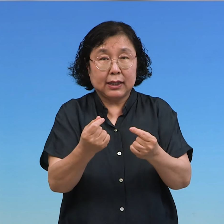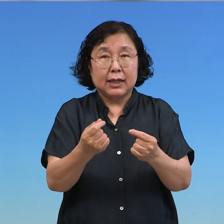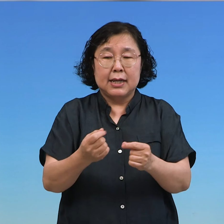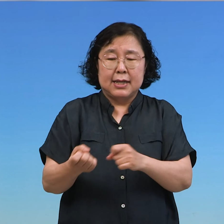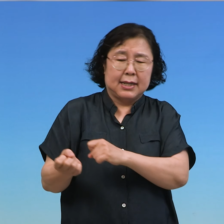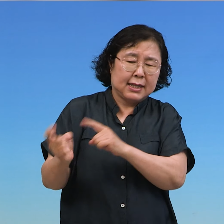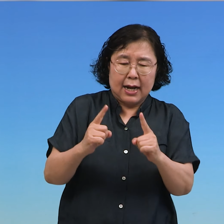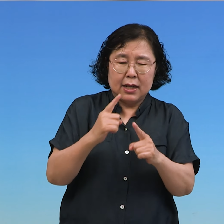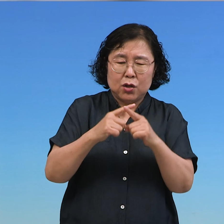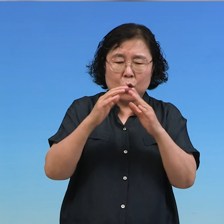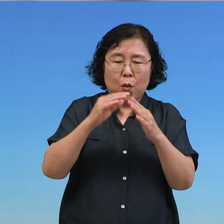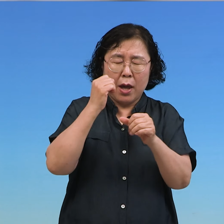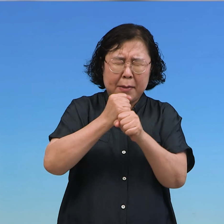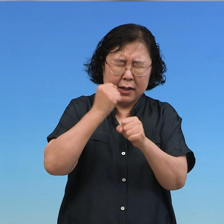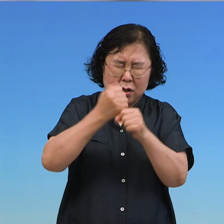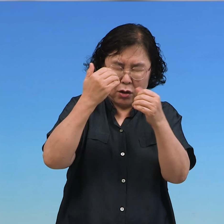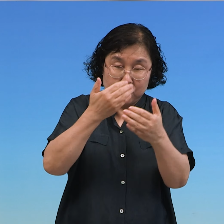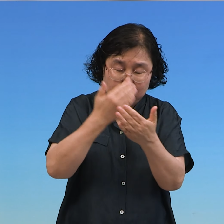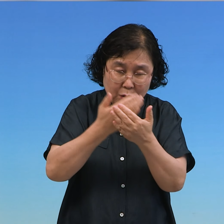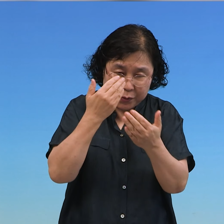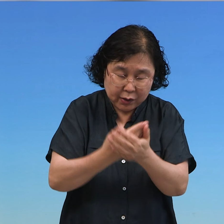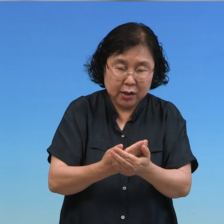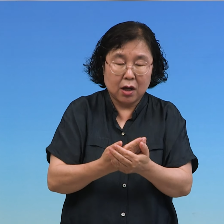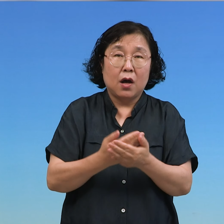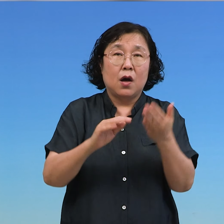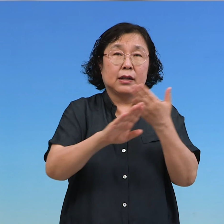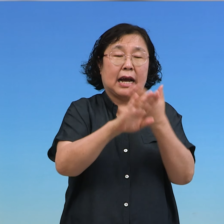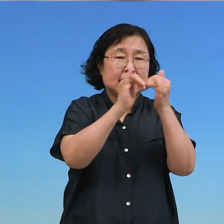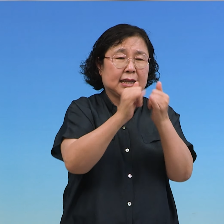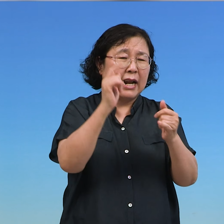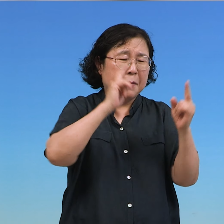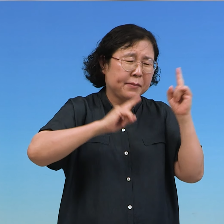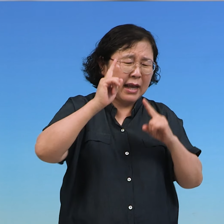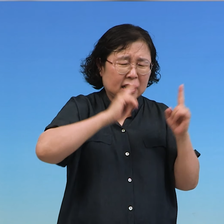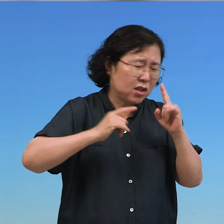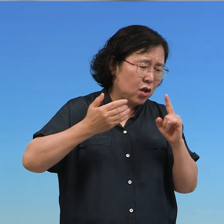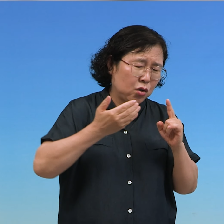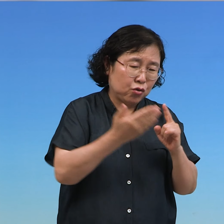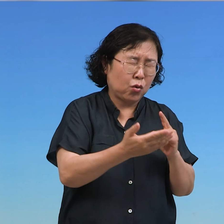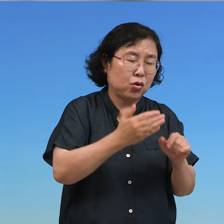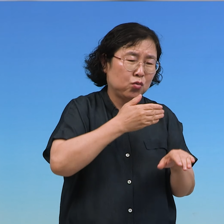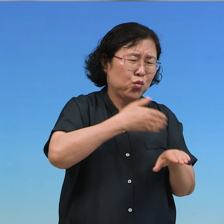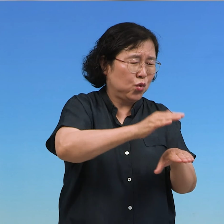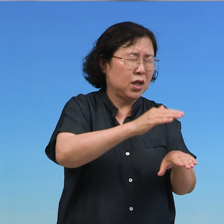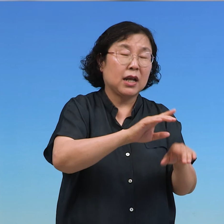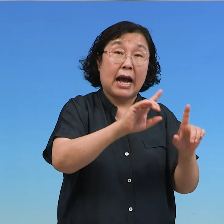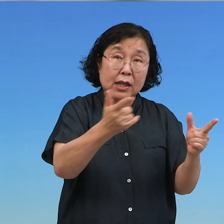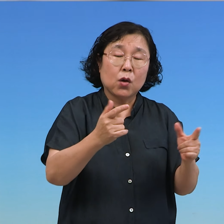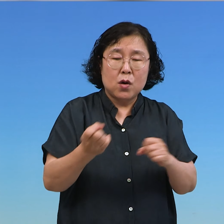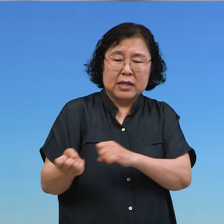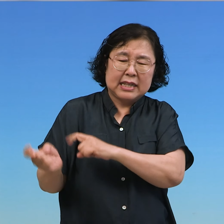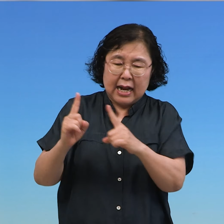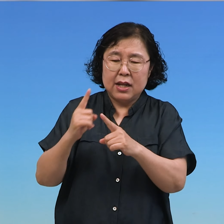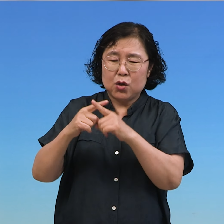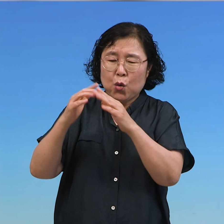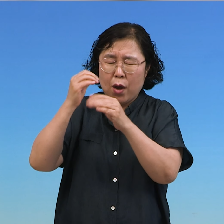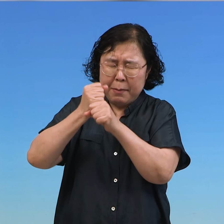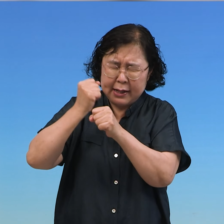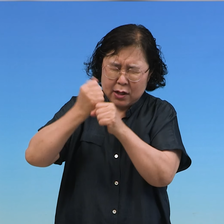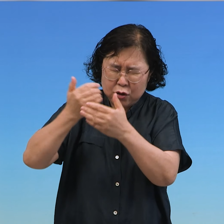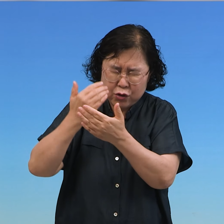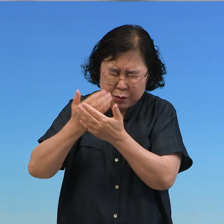주옵소서 멀쩡한 사람 말로 찔러 피 흘리게 쫓아내는 교회가 아니라 살리는 교회 되기에